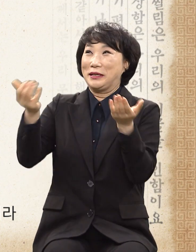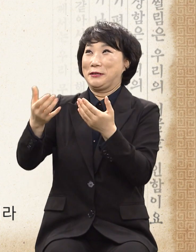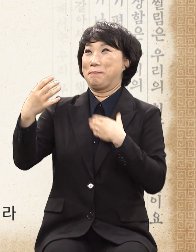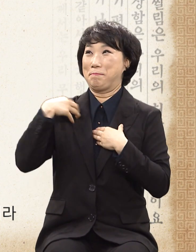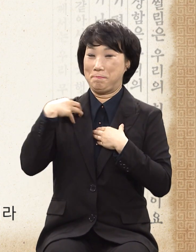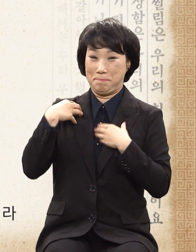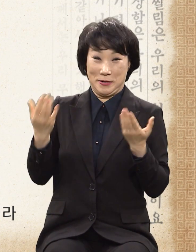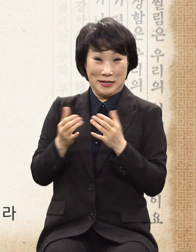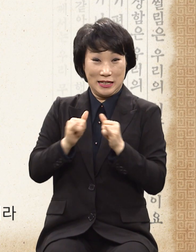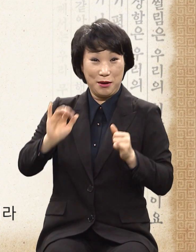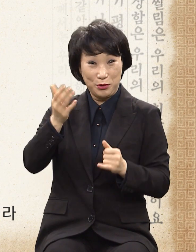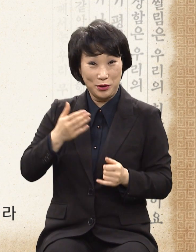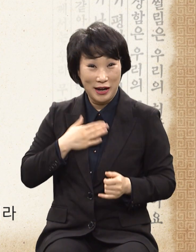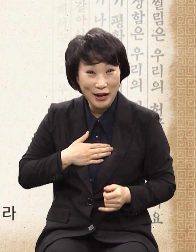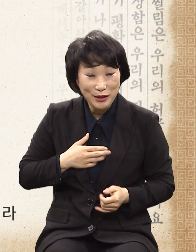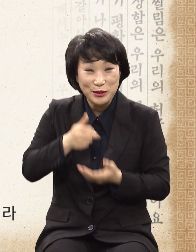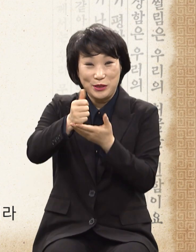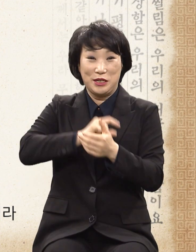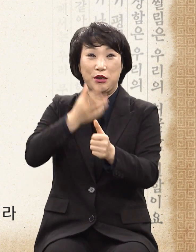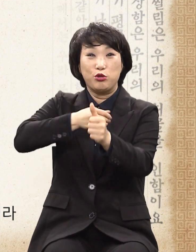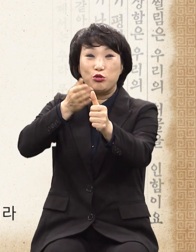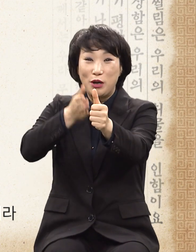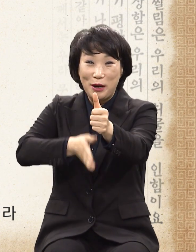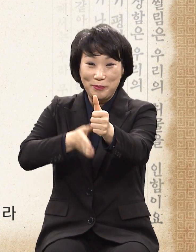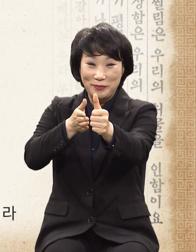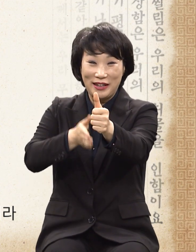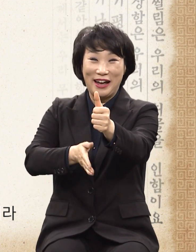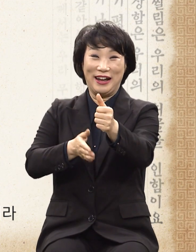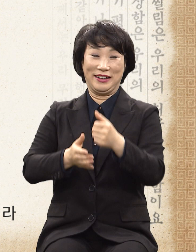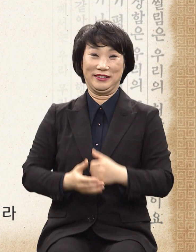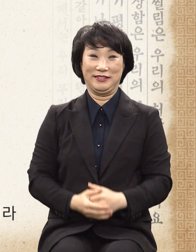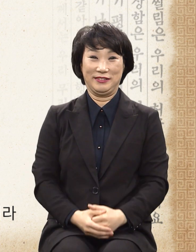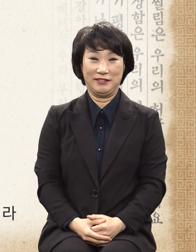일하는 일꾼이 되기를 주님의 이름으로 축원합니다.